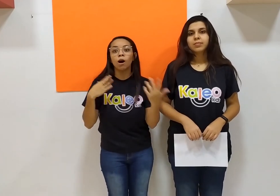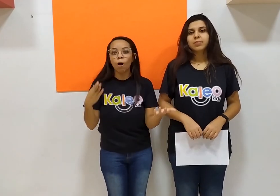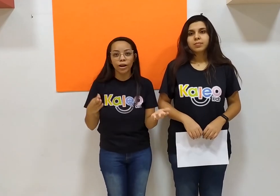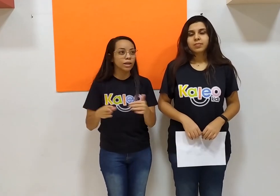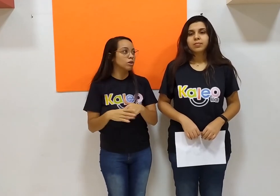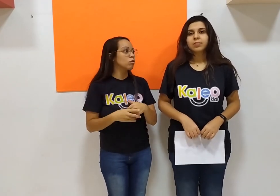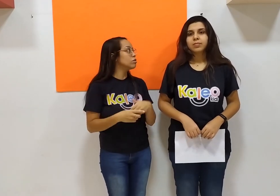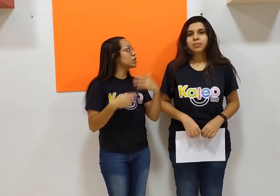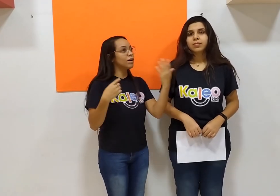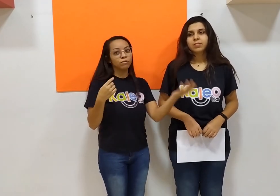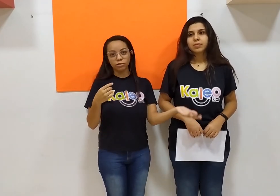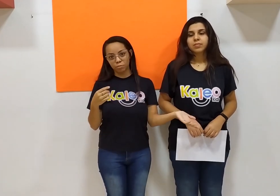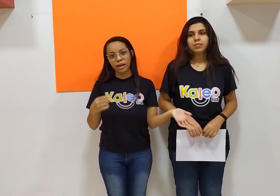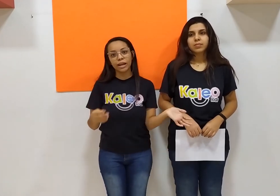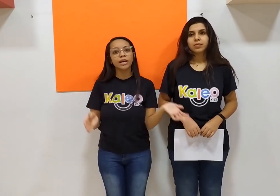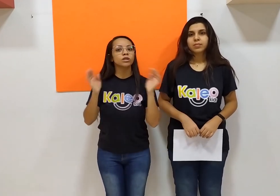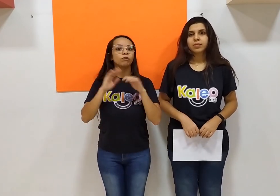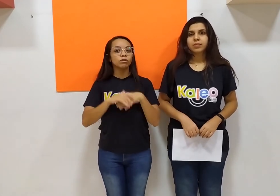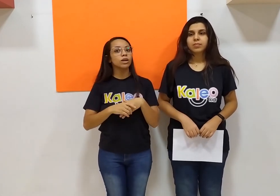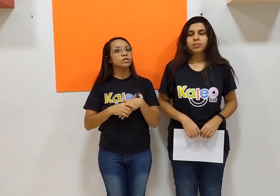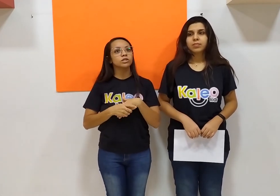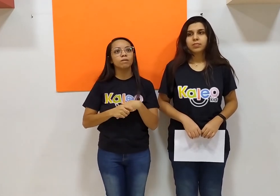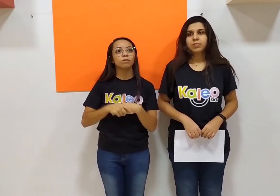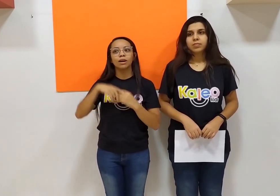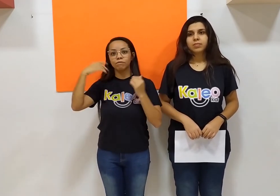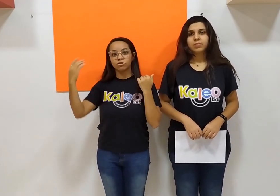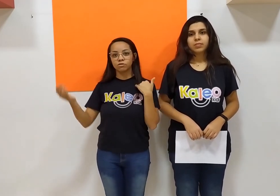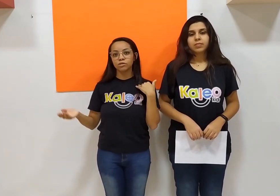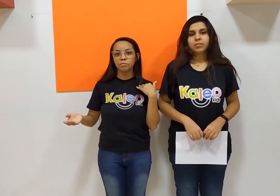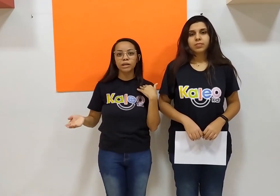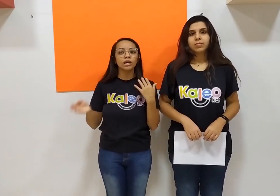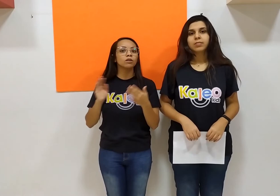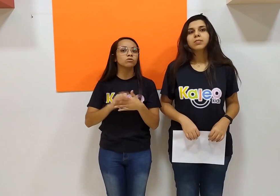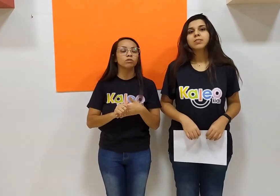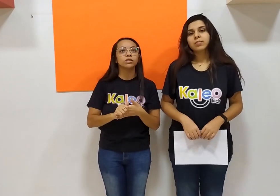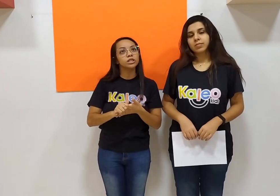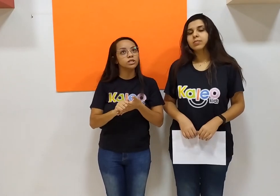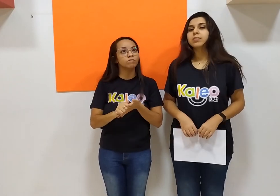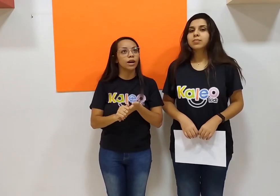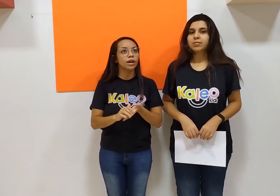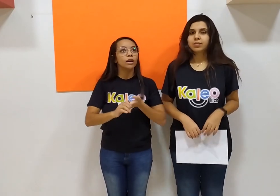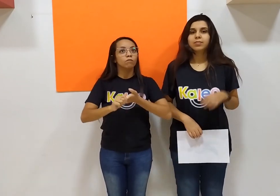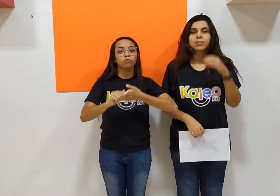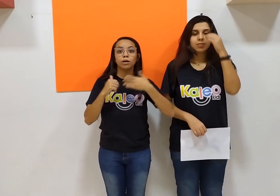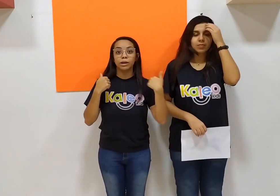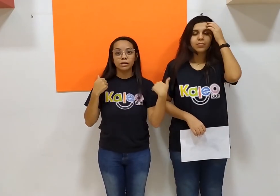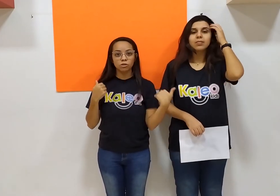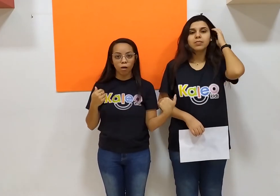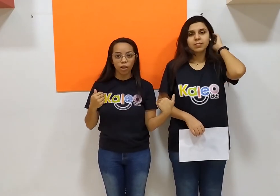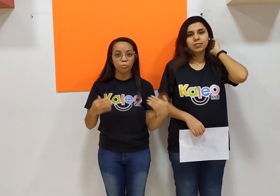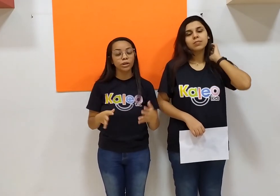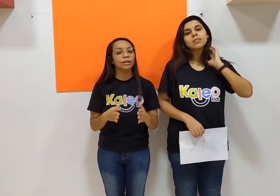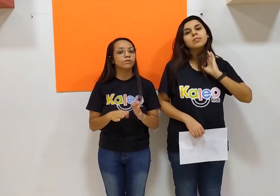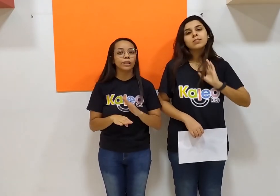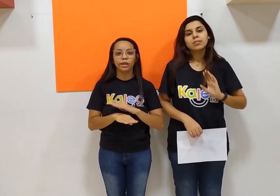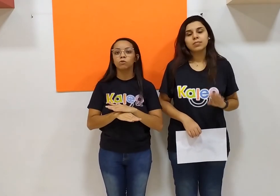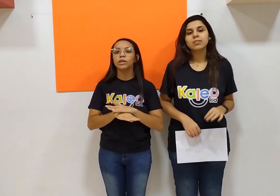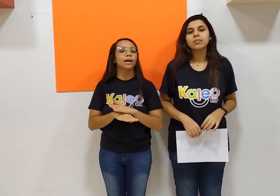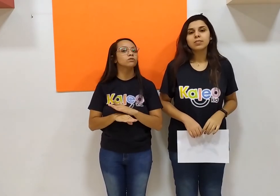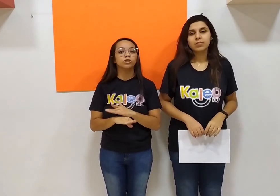hora quando que vai voltar para a igreja, quando que a gente vai voltar a ver os nossos amiguinhos, quando a gente vai voltar para a escola, porque Deus, ele tem cuidado de